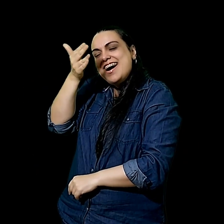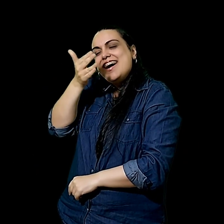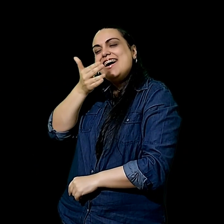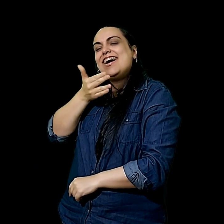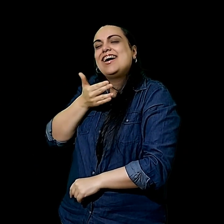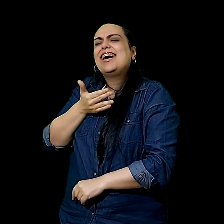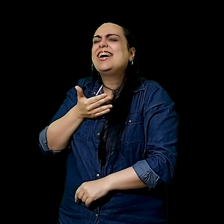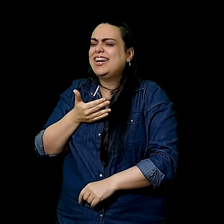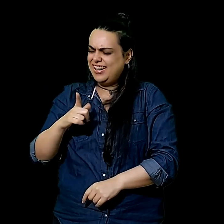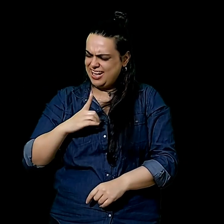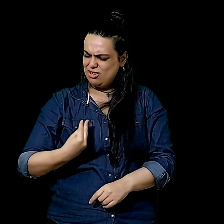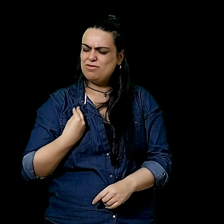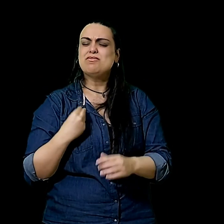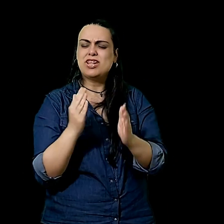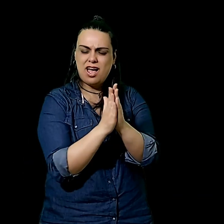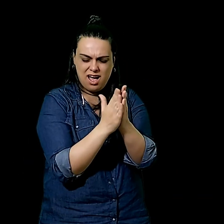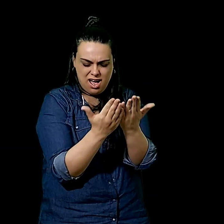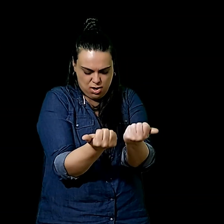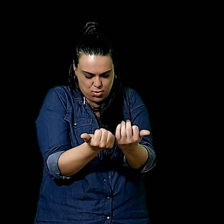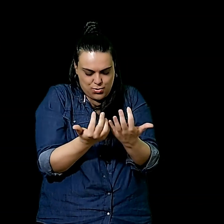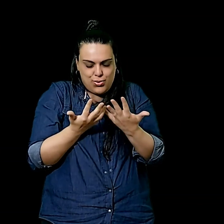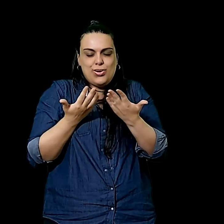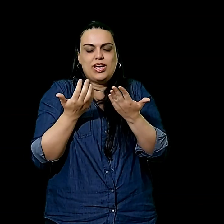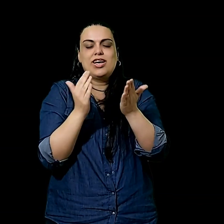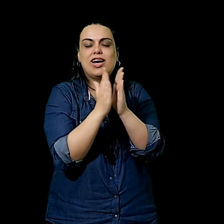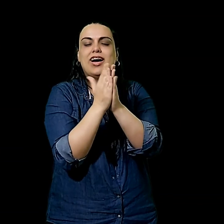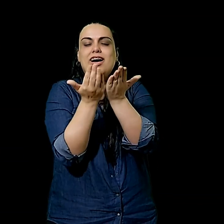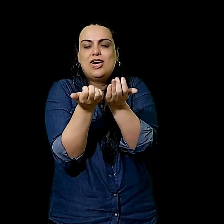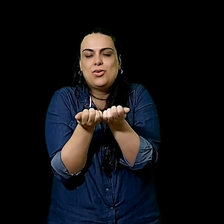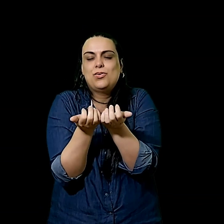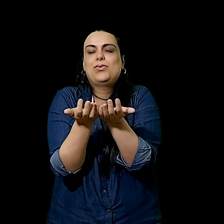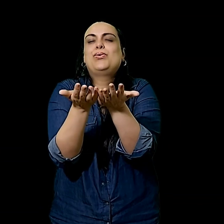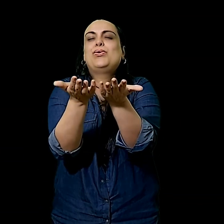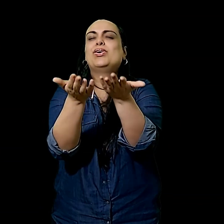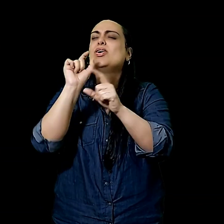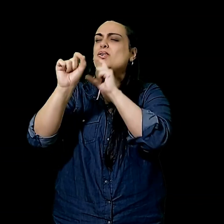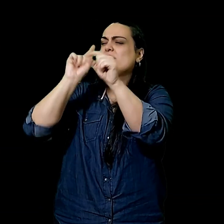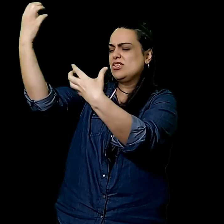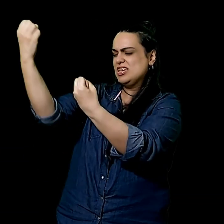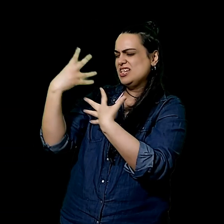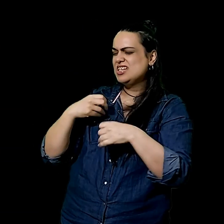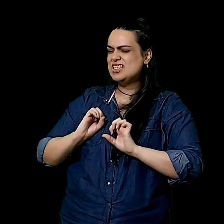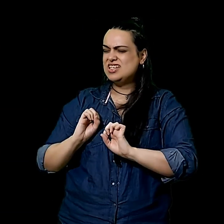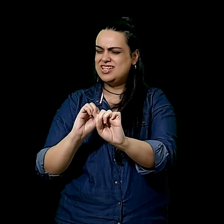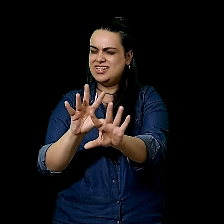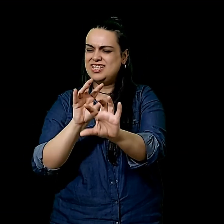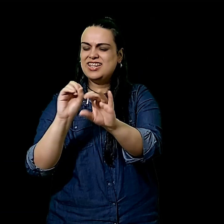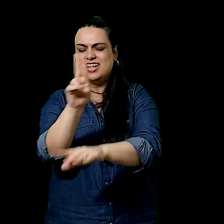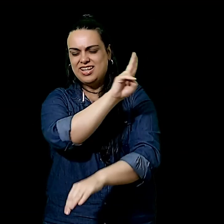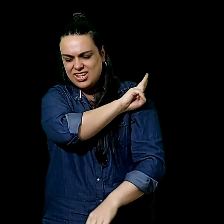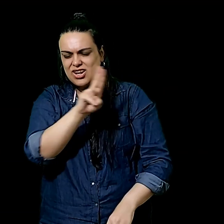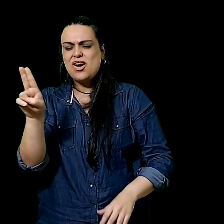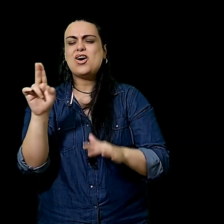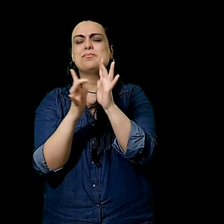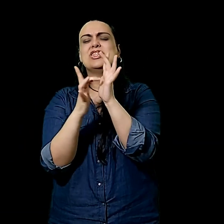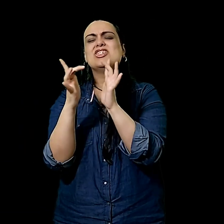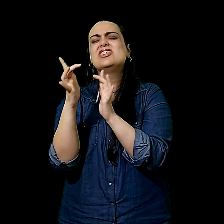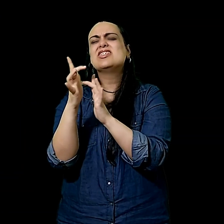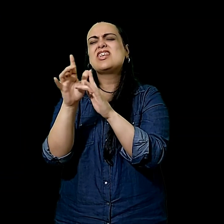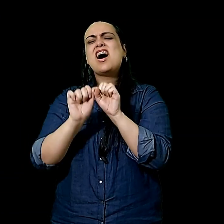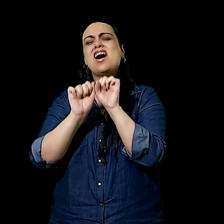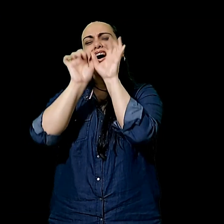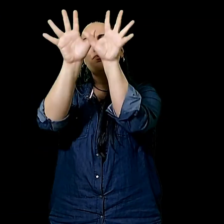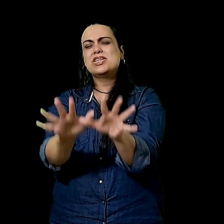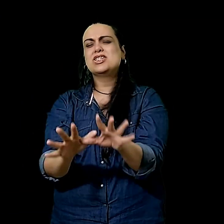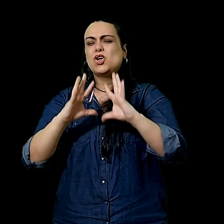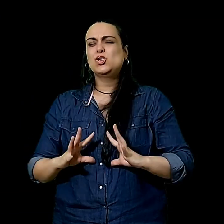se manifesta através da Tua palavra e daquilo que Tu queres ministrar ao nosso coração. Em nome de Jesus, eu